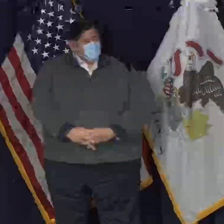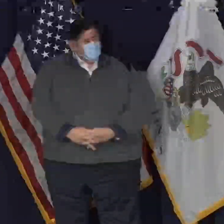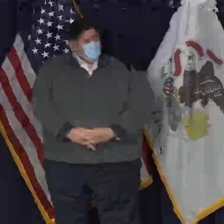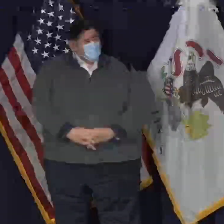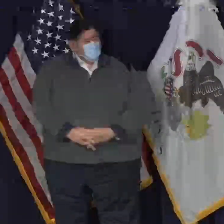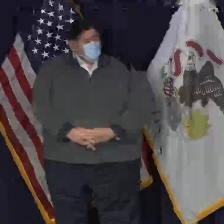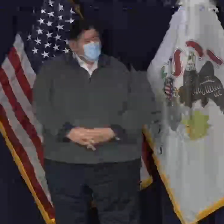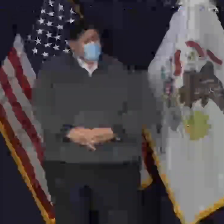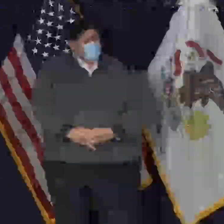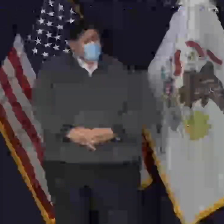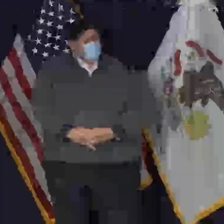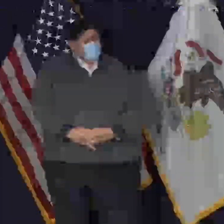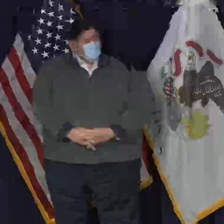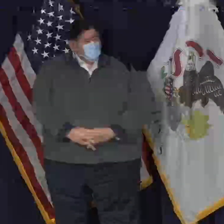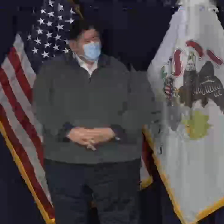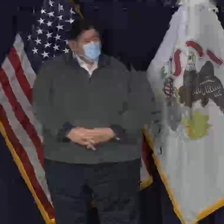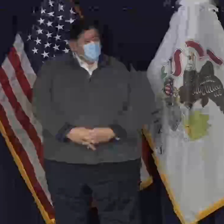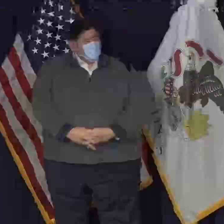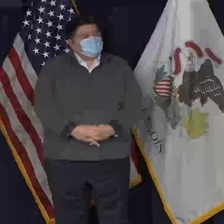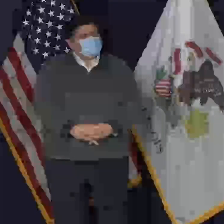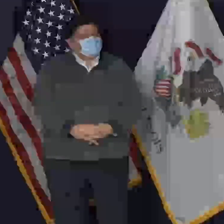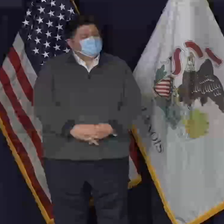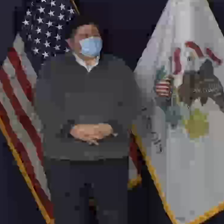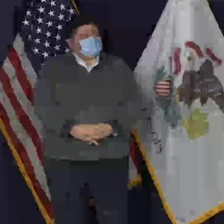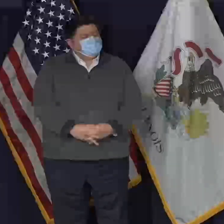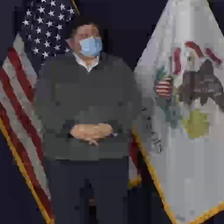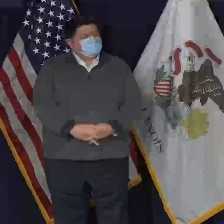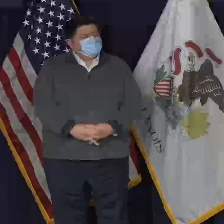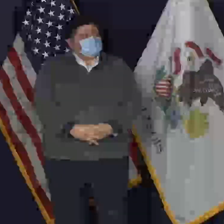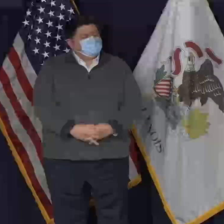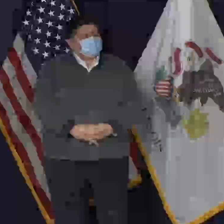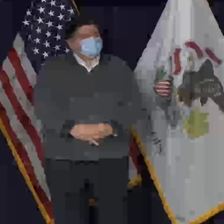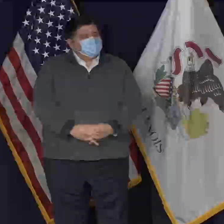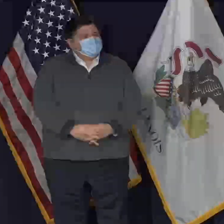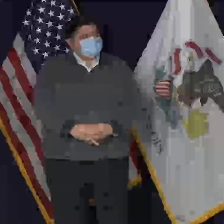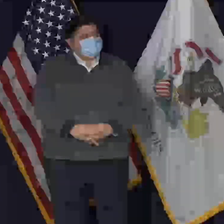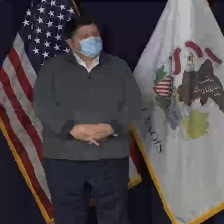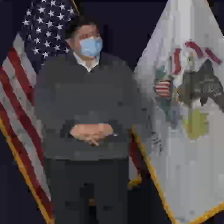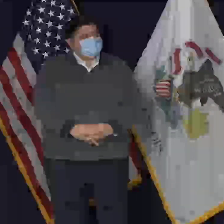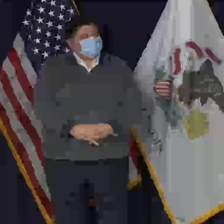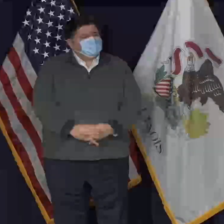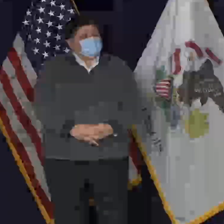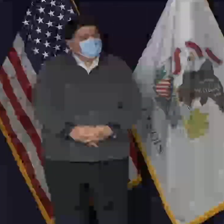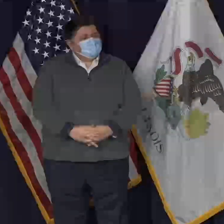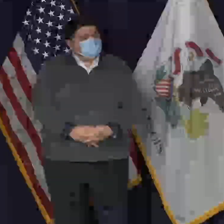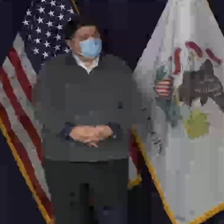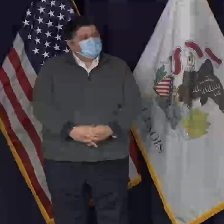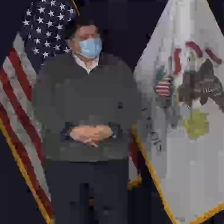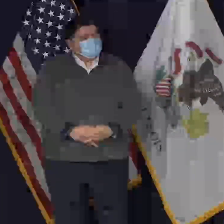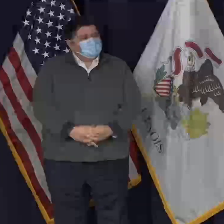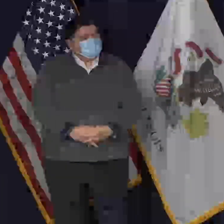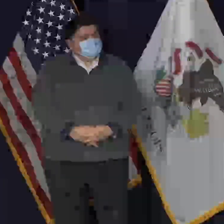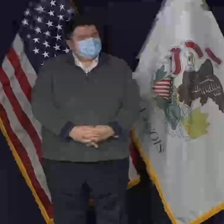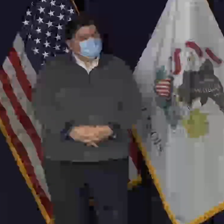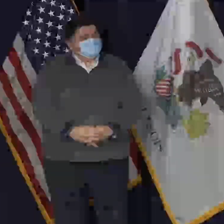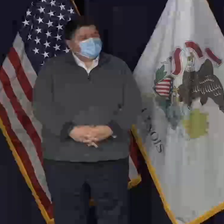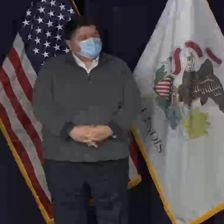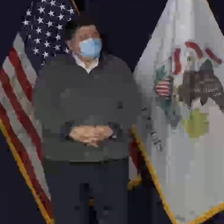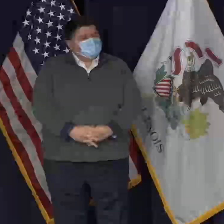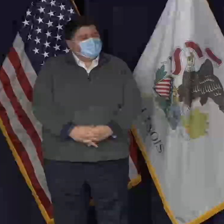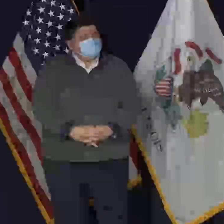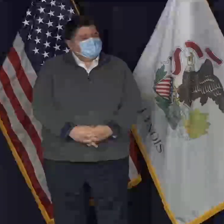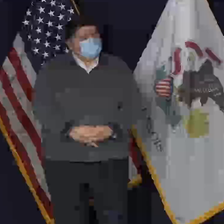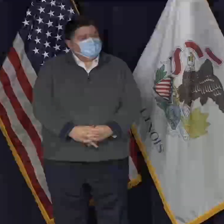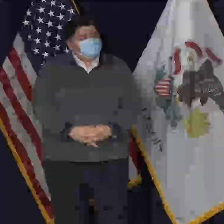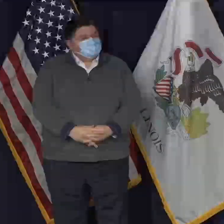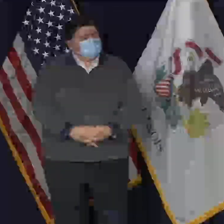retrasar la atención médica cuando está enfermo. Sabiendo esto, es importante que si tiene algún síntoma que sugiera que pueda